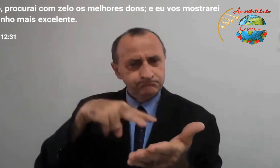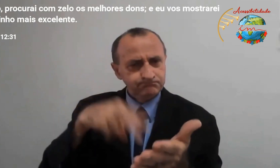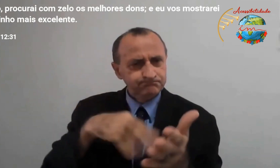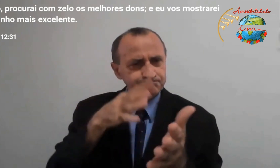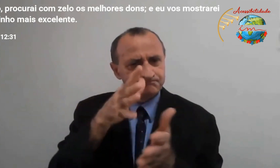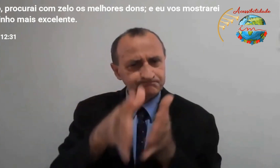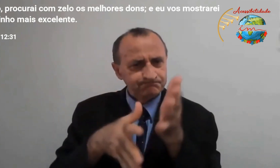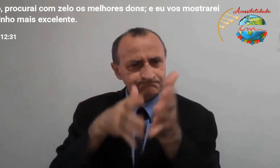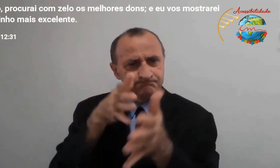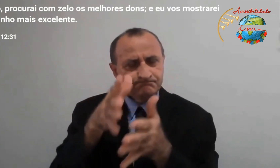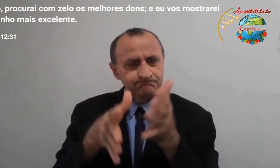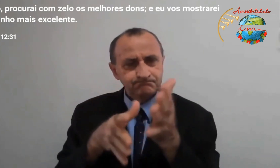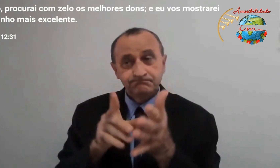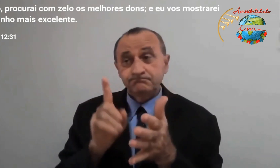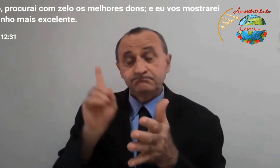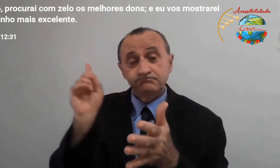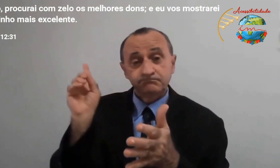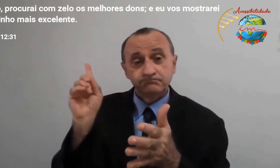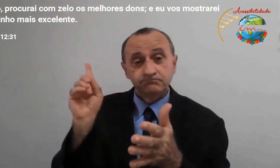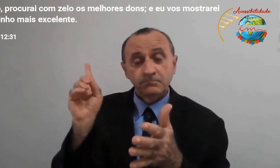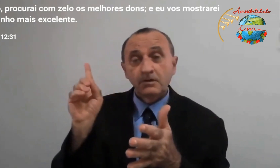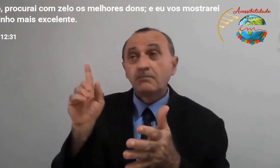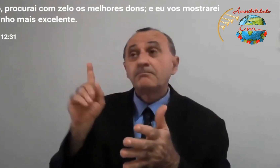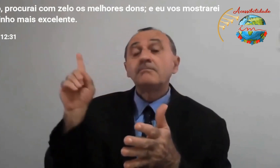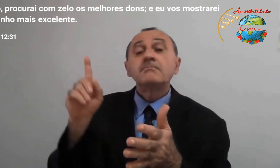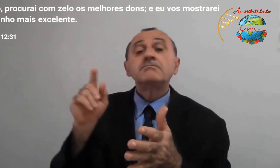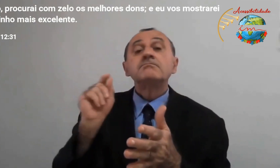Vamos ler em língua de sinais. Olha.